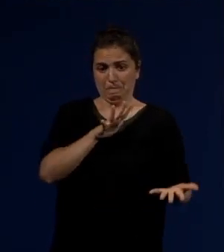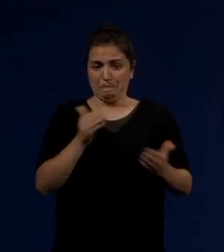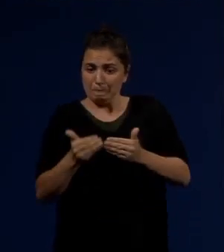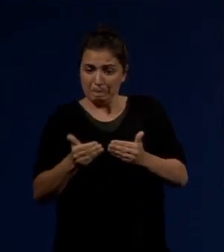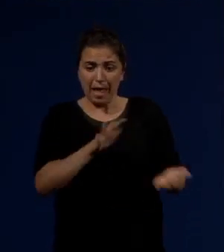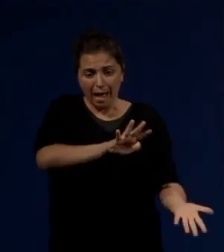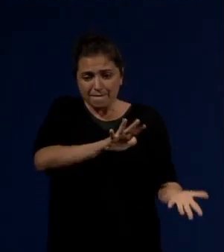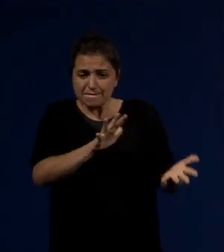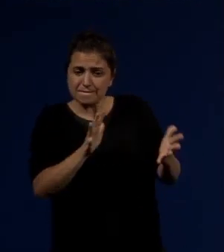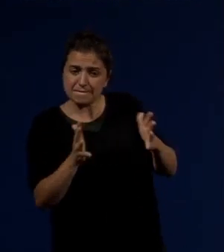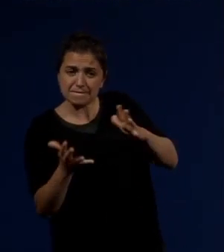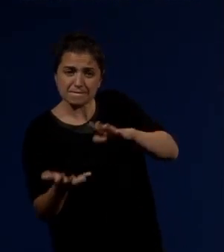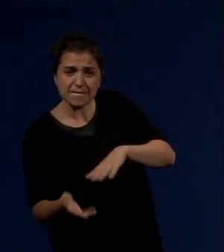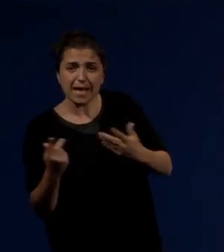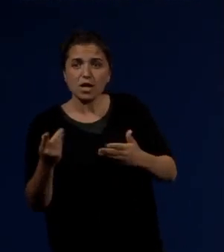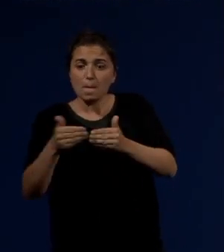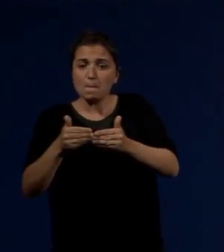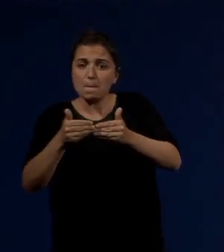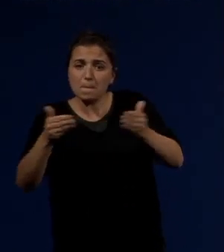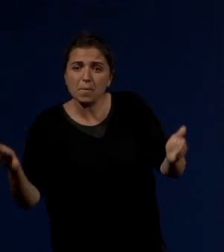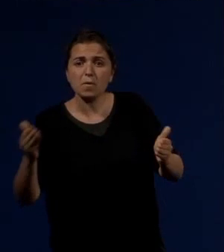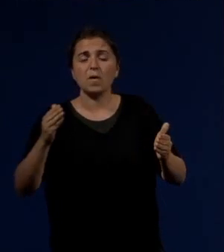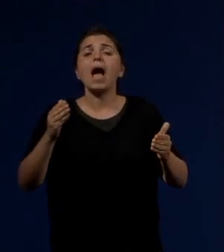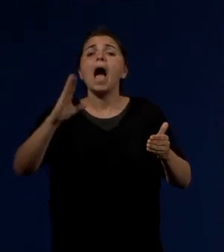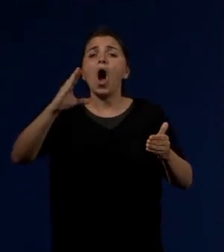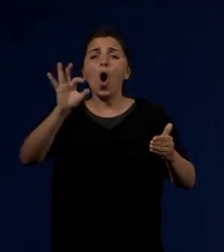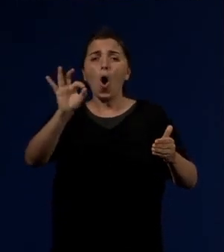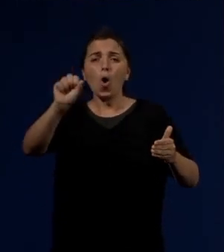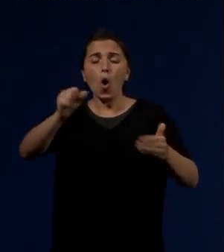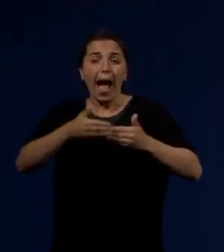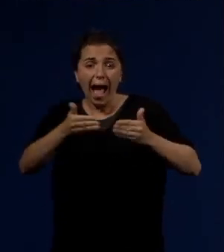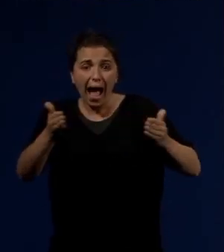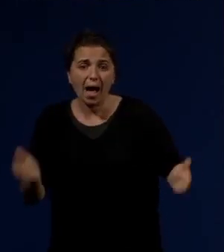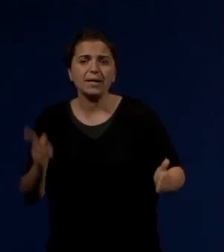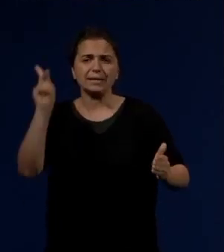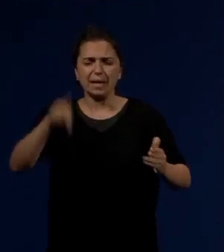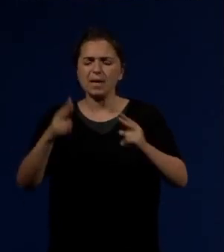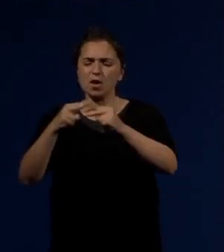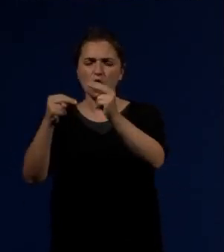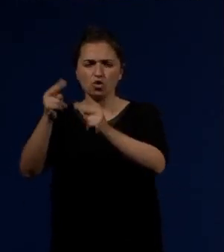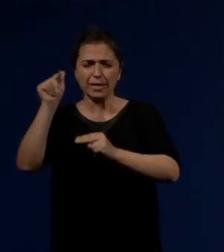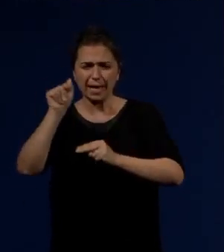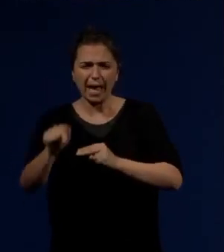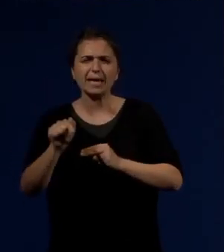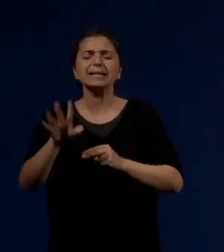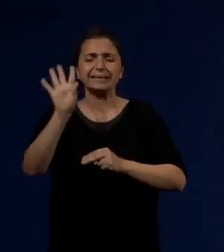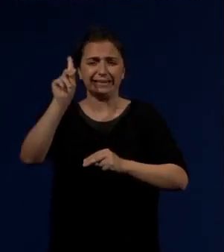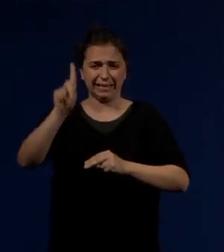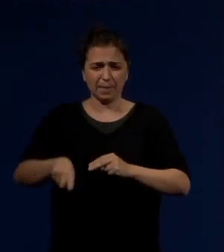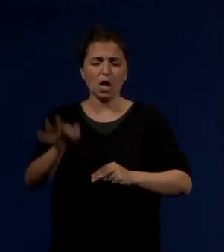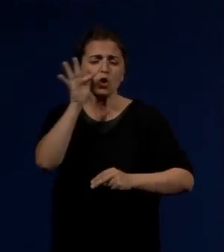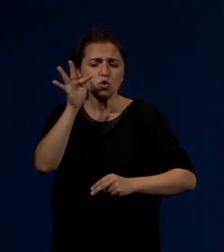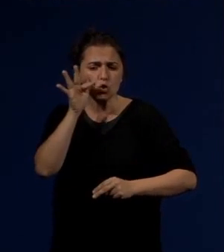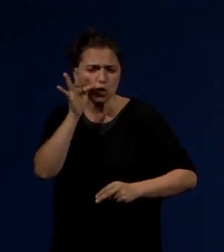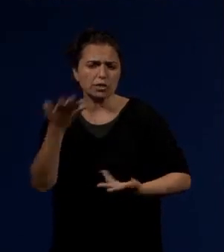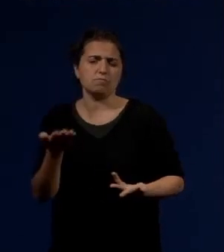a tempo de abrir o dique norte de Alcoa. Estamos a tempo de crear un cinto industrial en Alcoa, de apostar por un turismo sustentable e